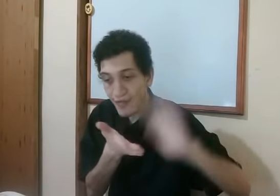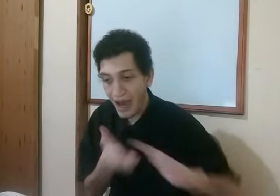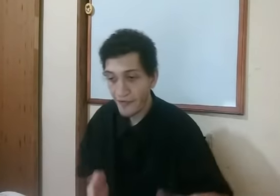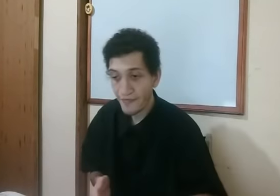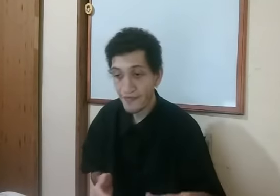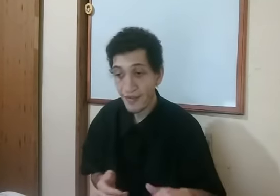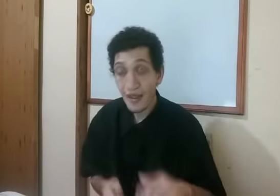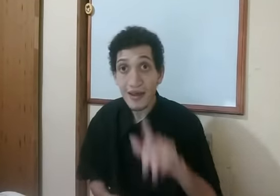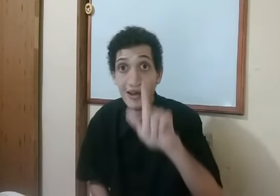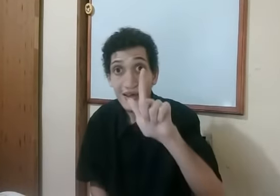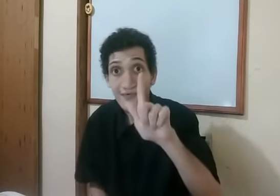Gastar.